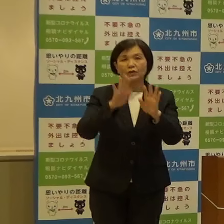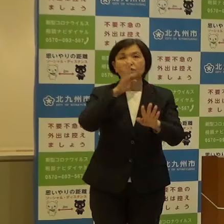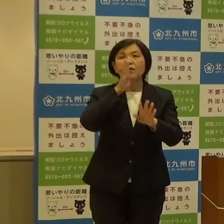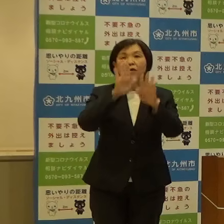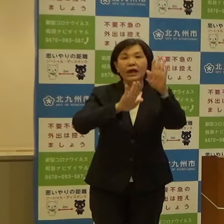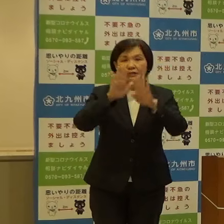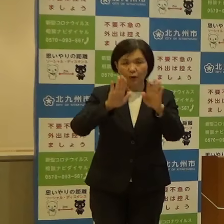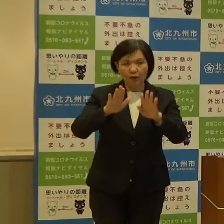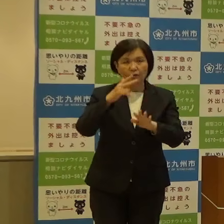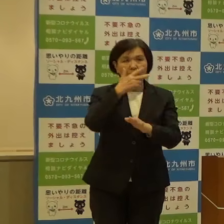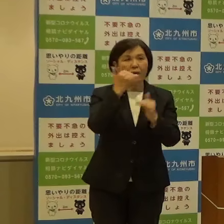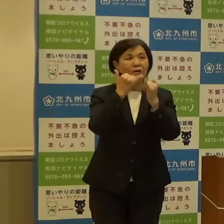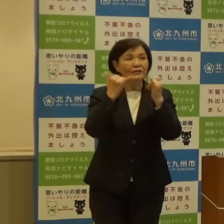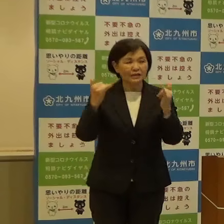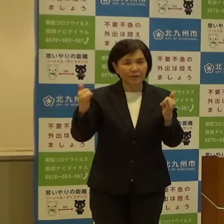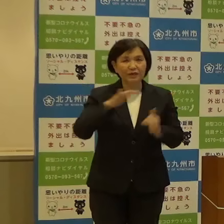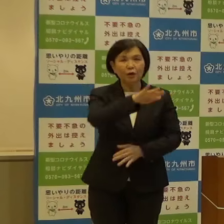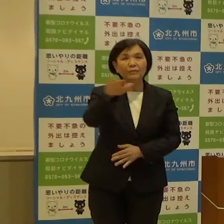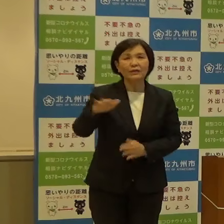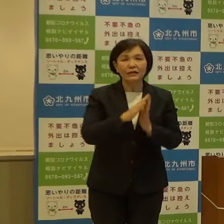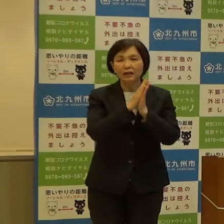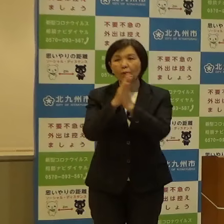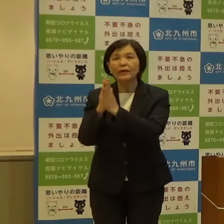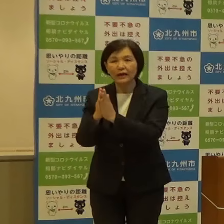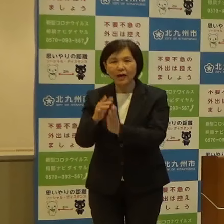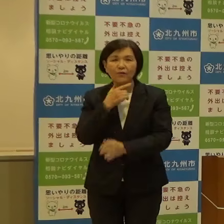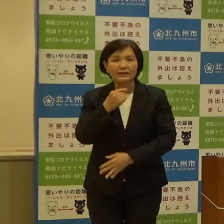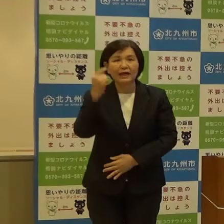市民への願いをさせていただきたいと思います。